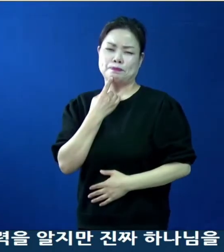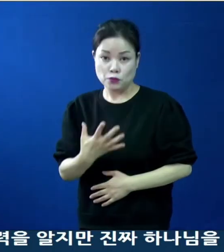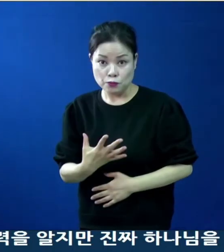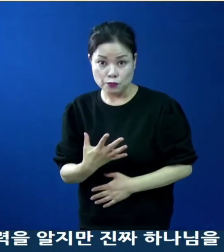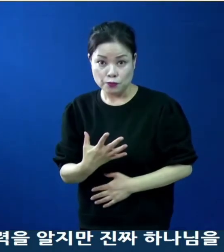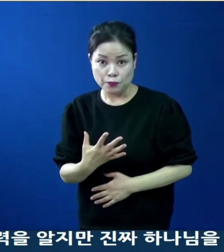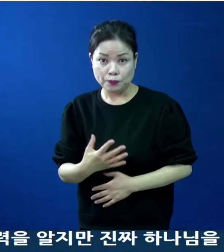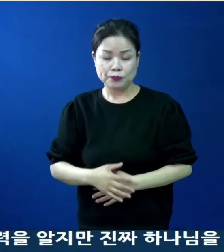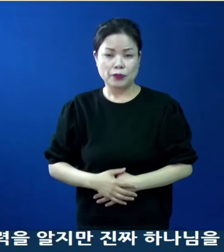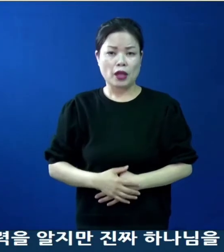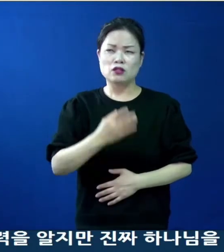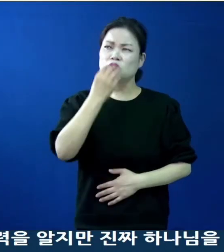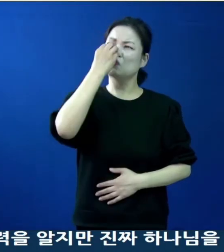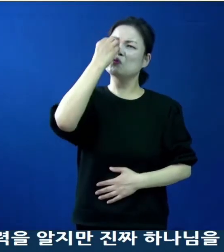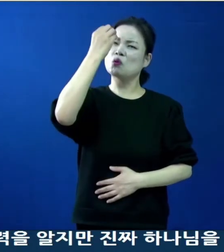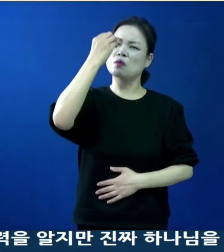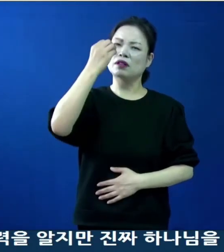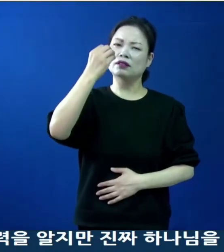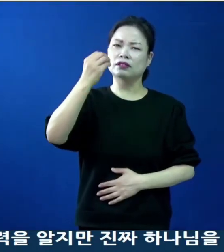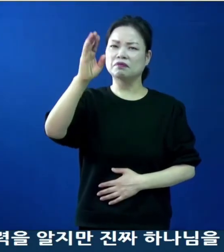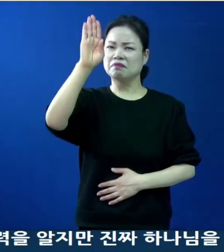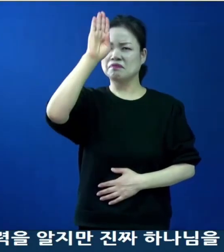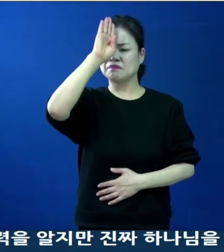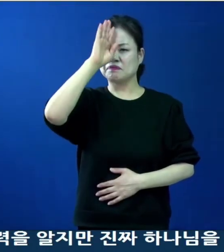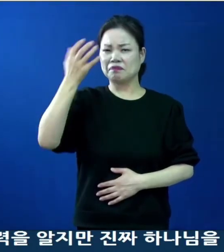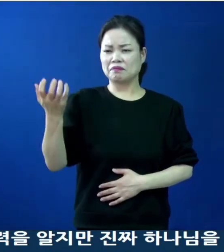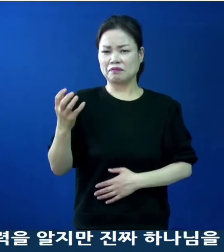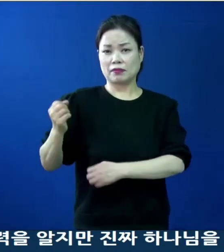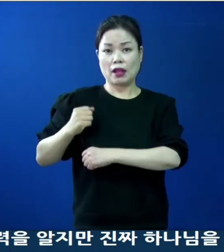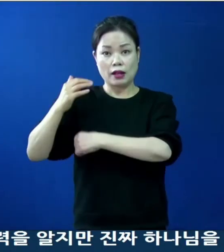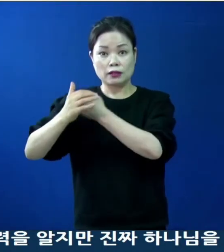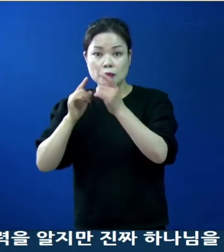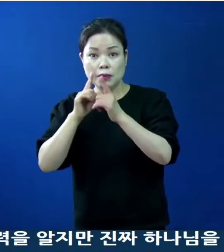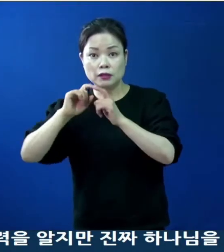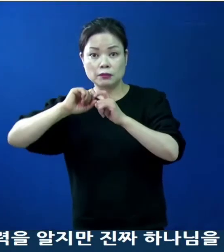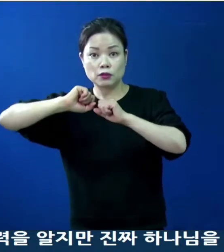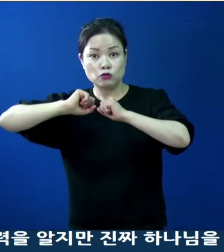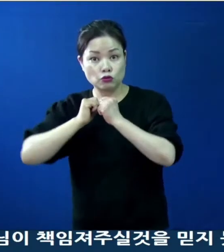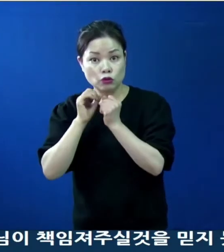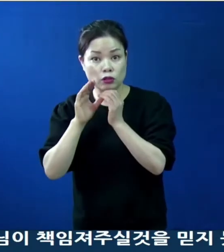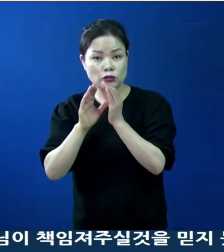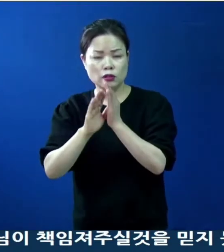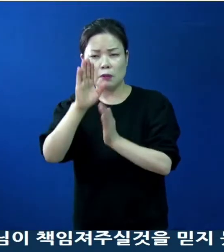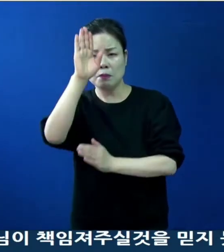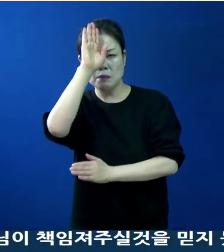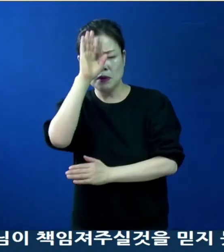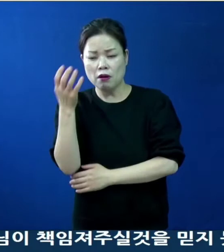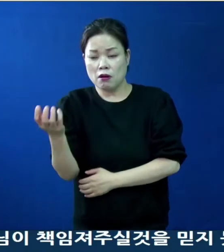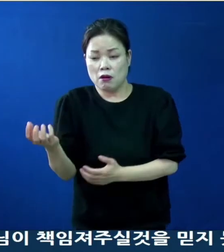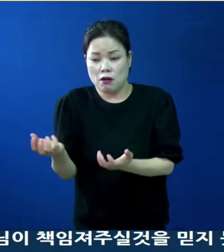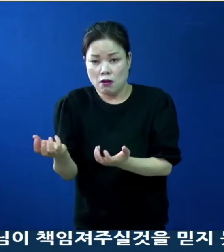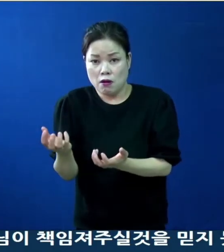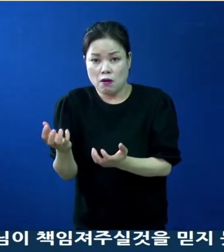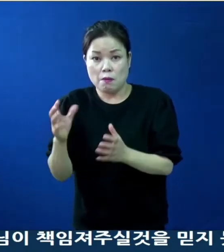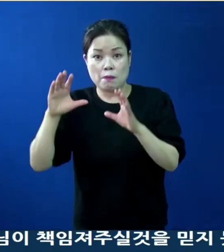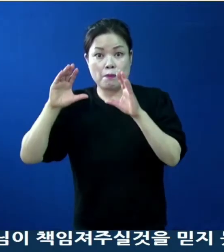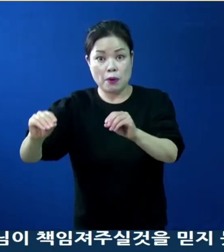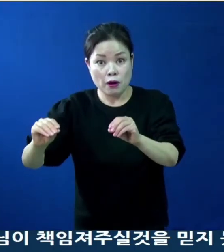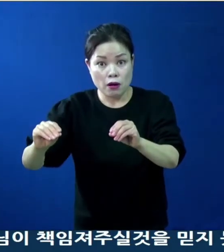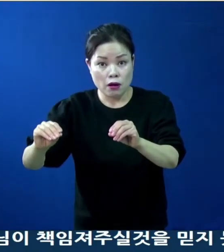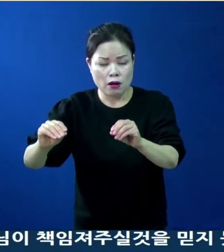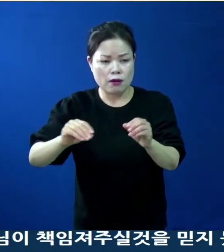있습니다. 이 교만한 나아만이 하나님 말씀에 신뢰해서 순종했을 때 나병에서 나은 거예요. 근데 게하시는